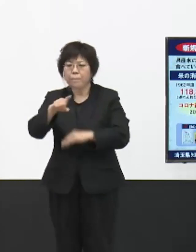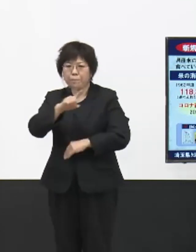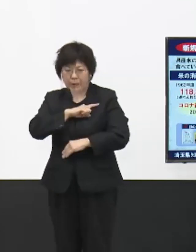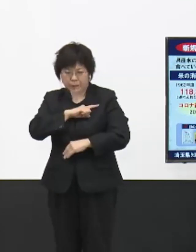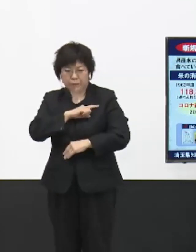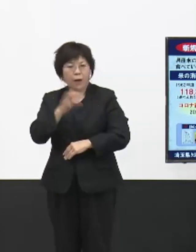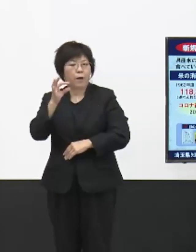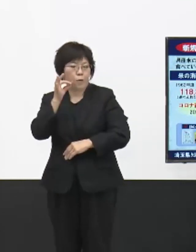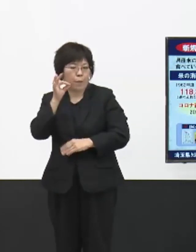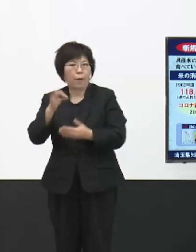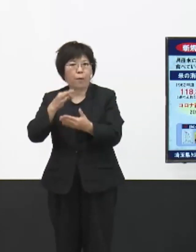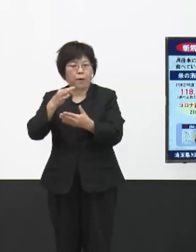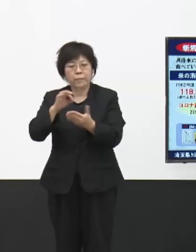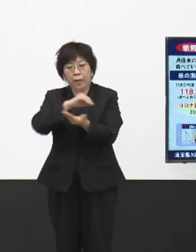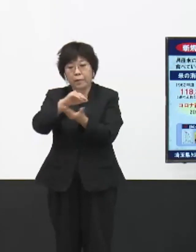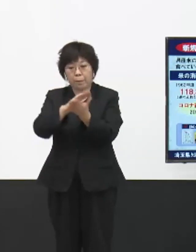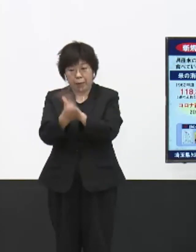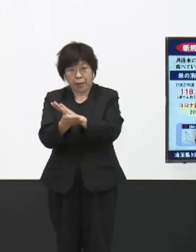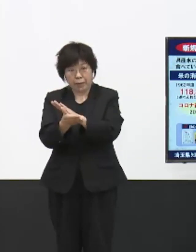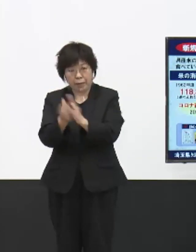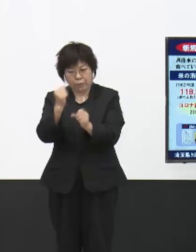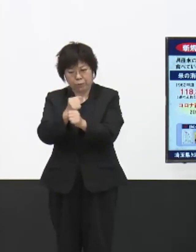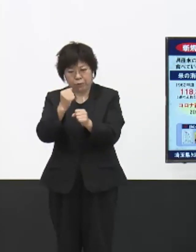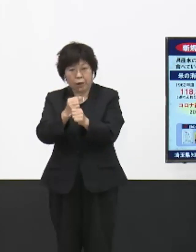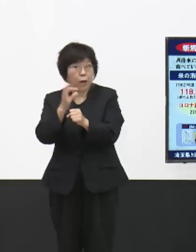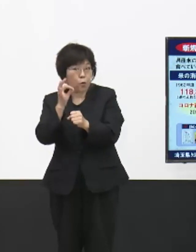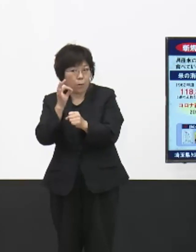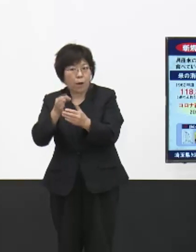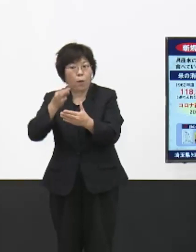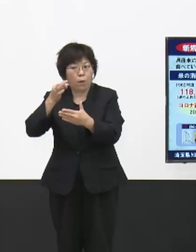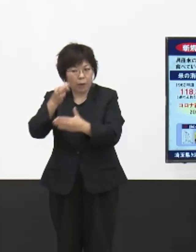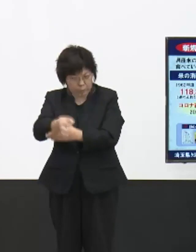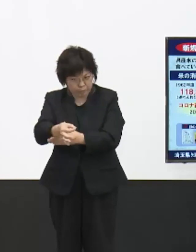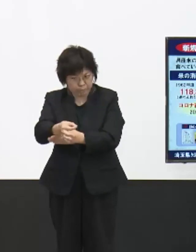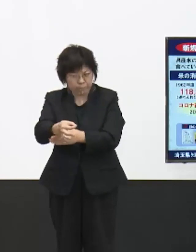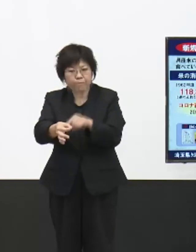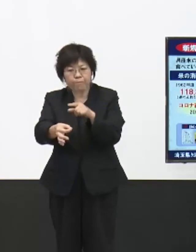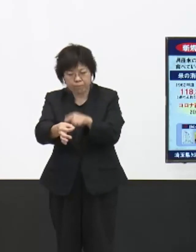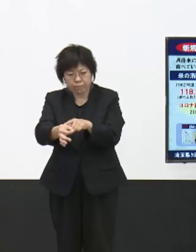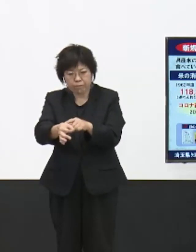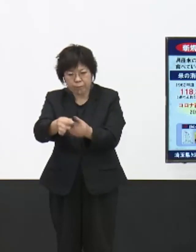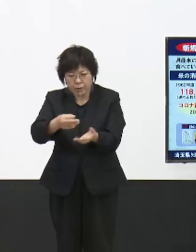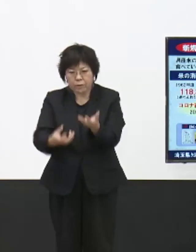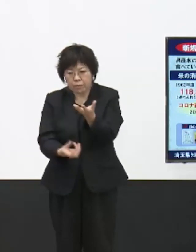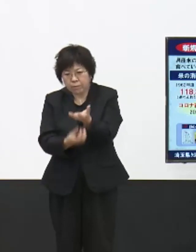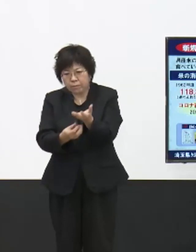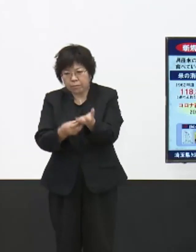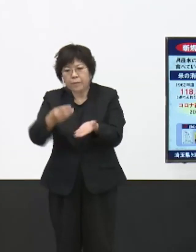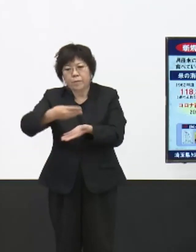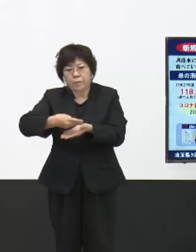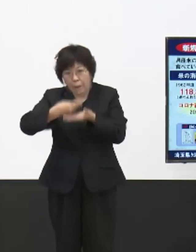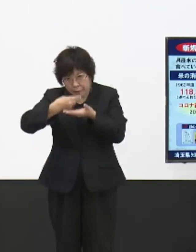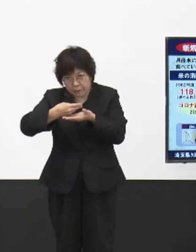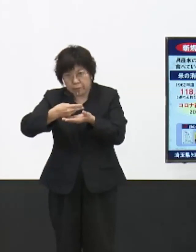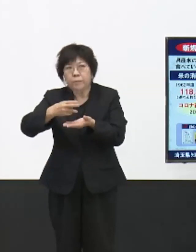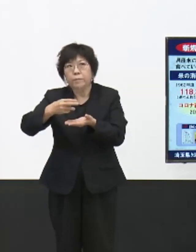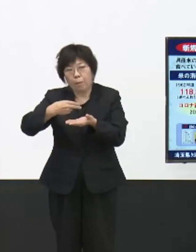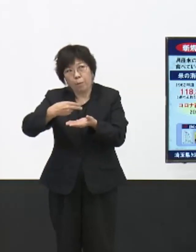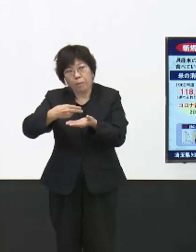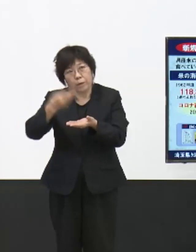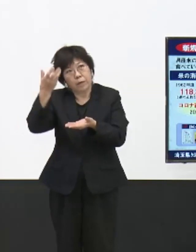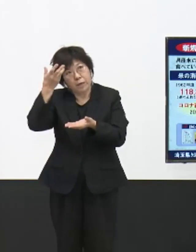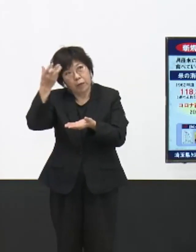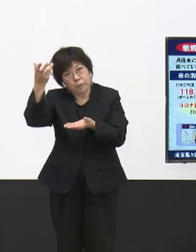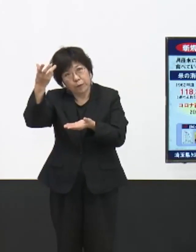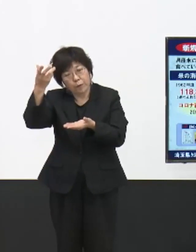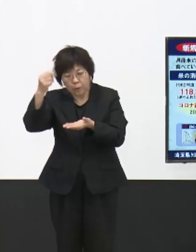ください、購入をいただき、そしてその魅力をインスタグラムに投稿をしてください。そうした